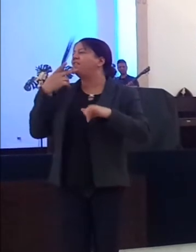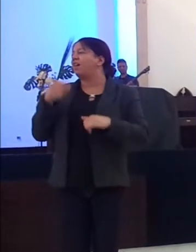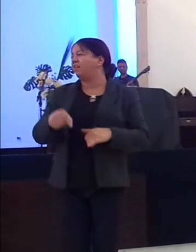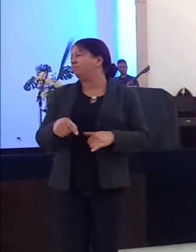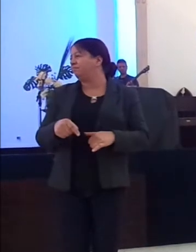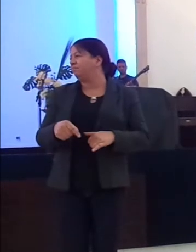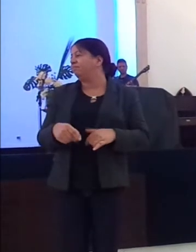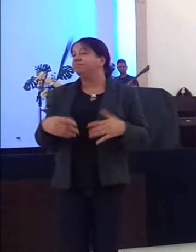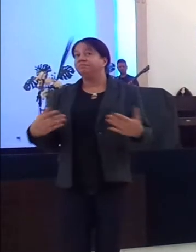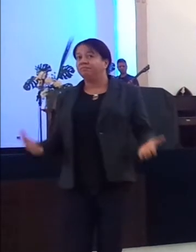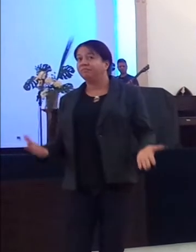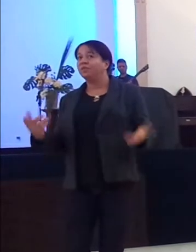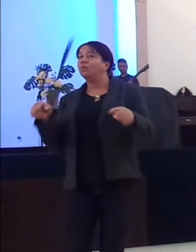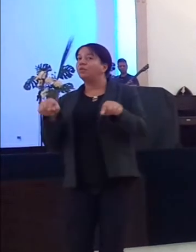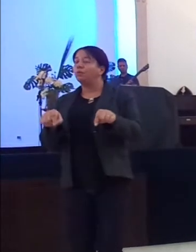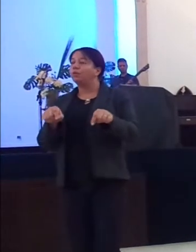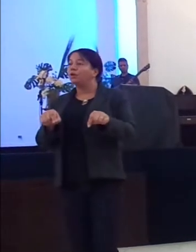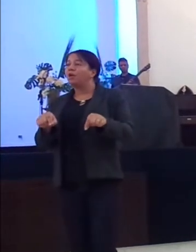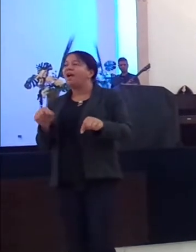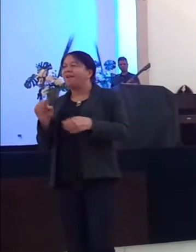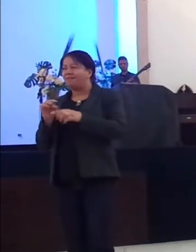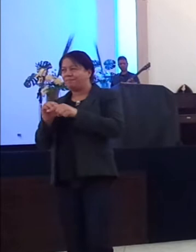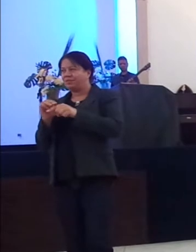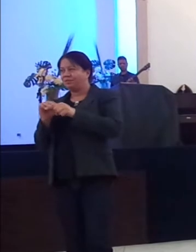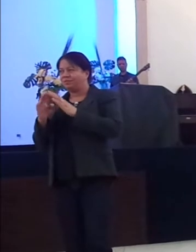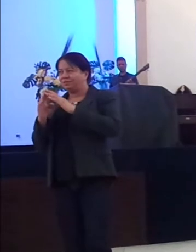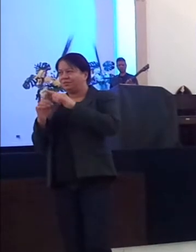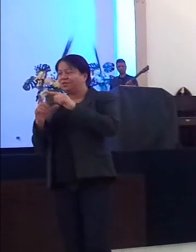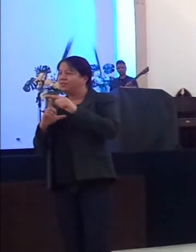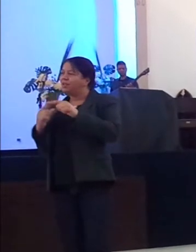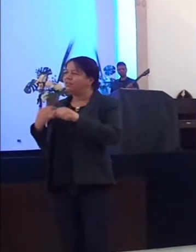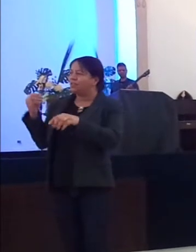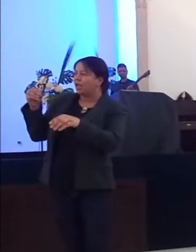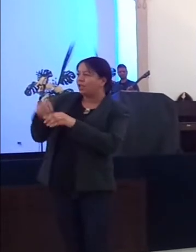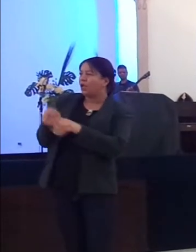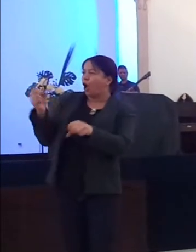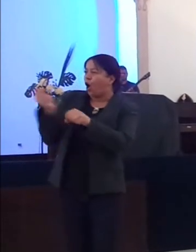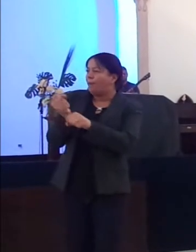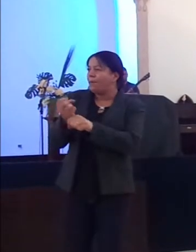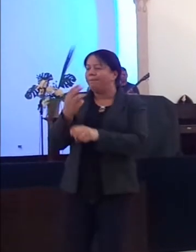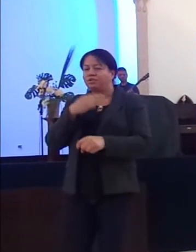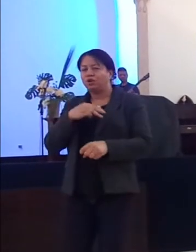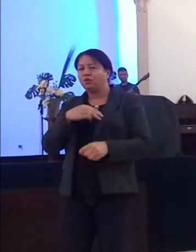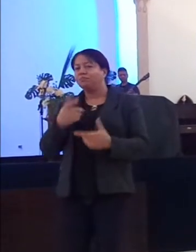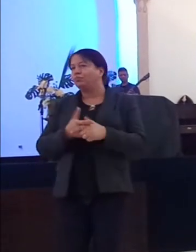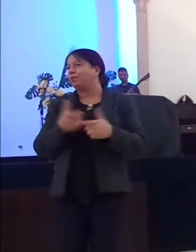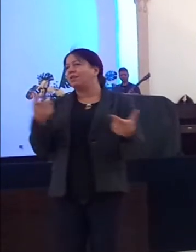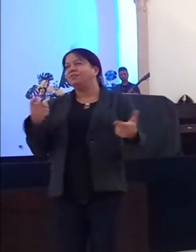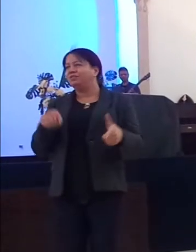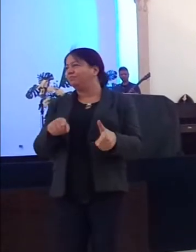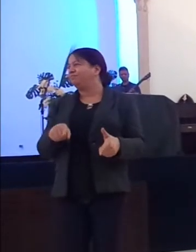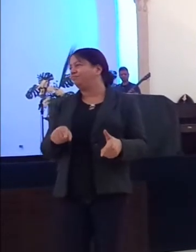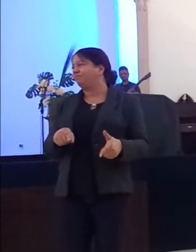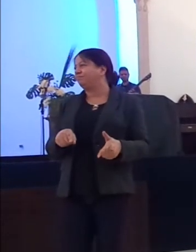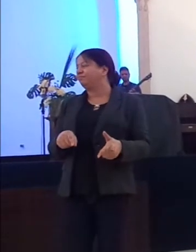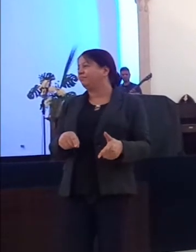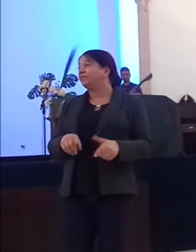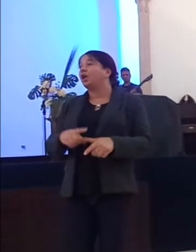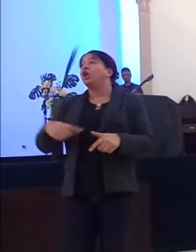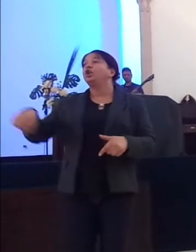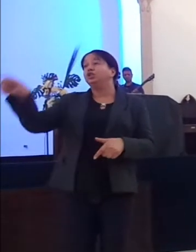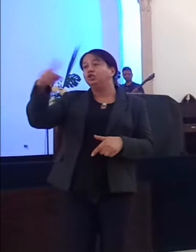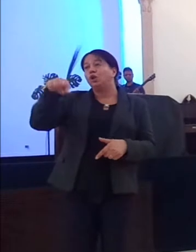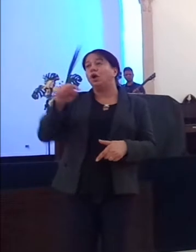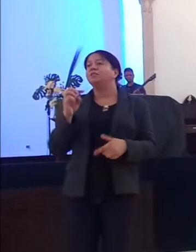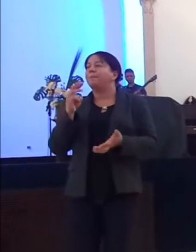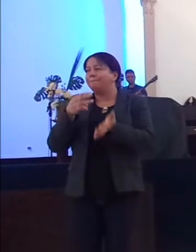Então, o exercício que a igreja metodista tem nas obras de misericórdia é muito grande. E nós,